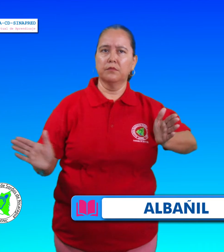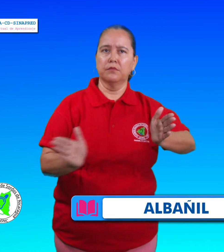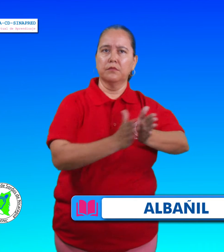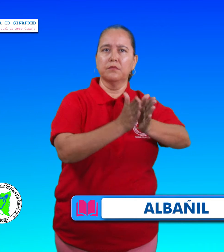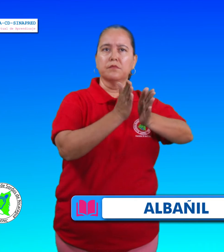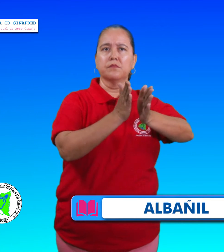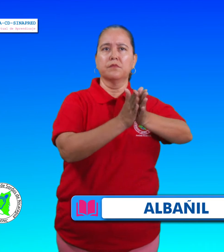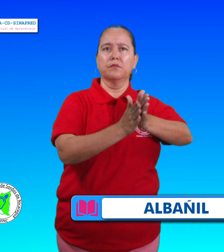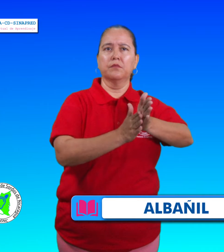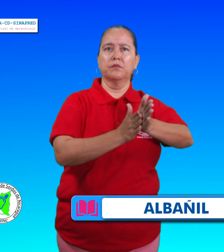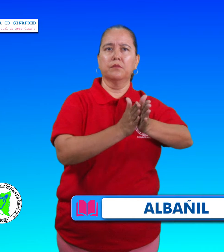Albañil.